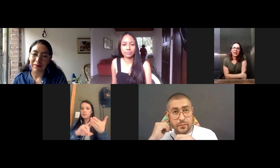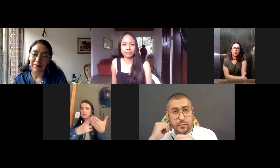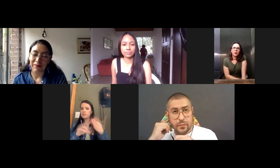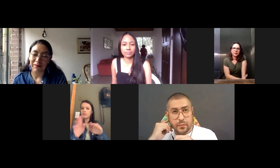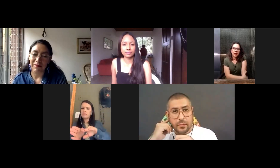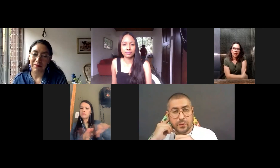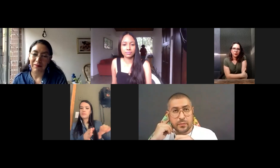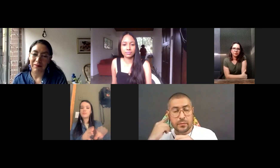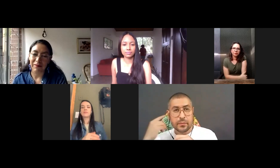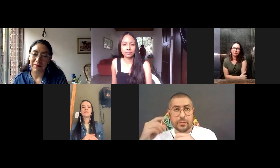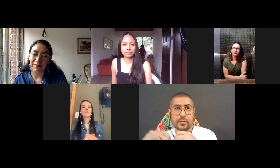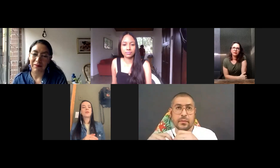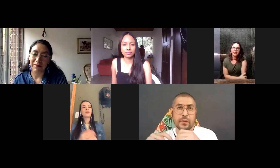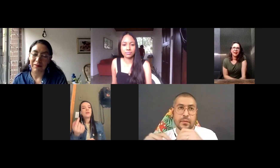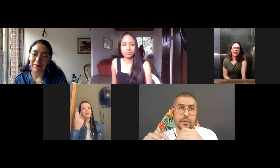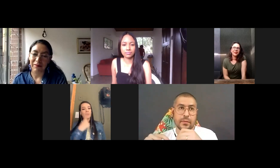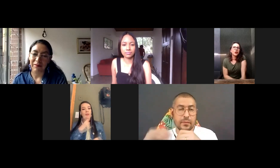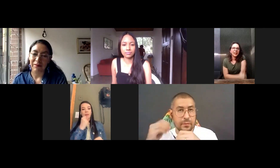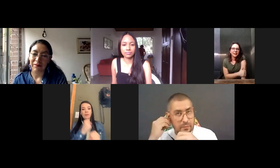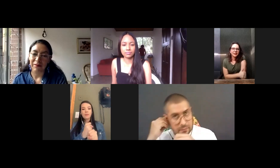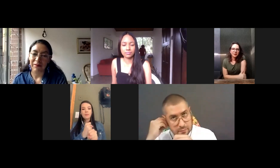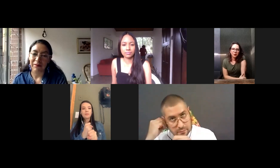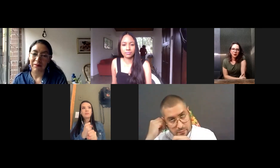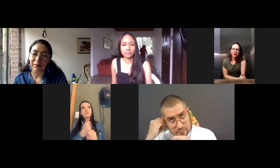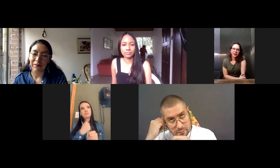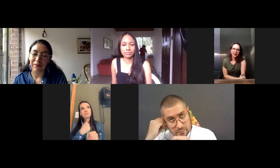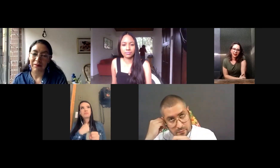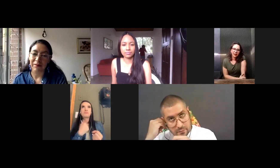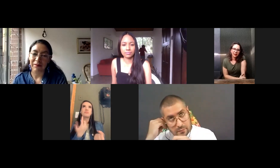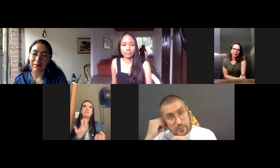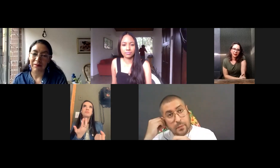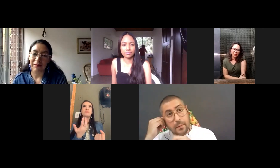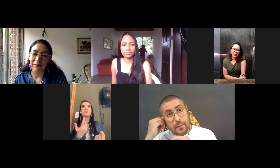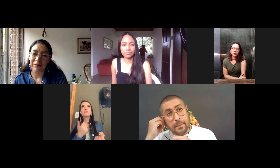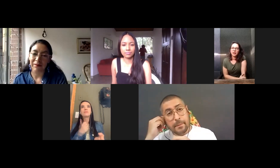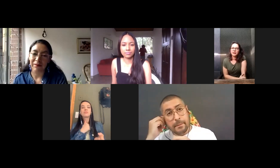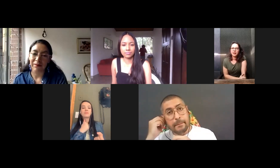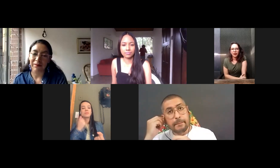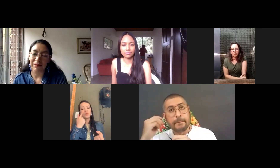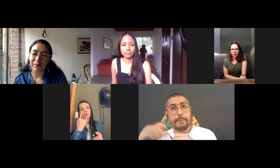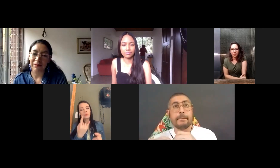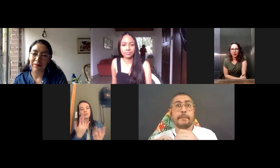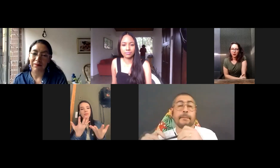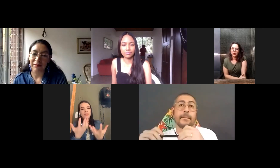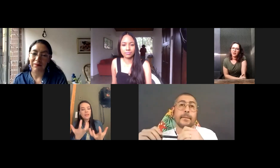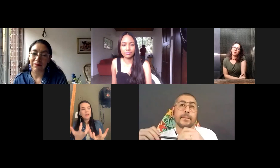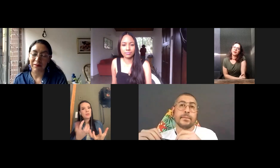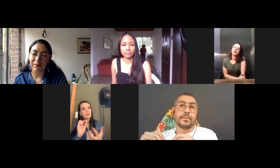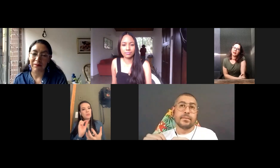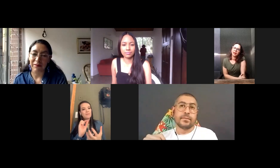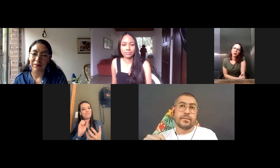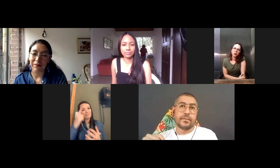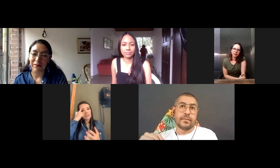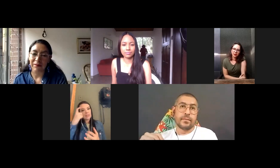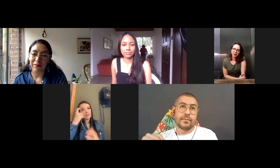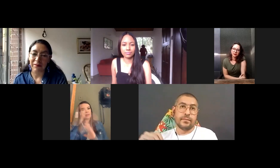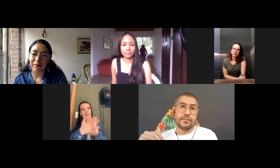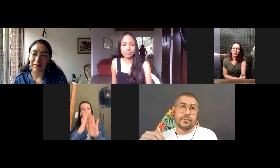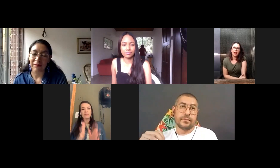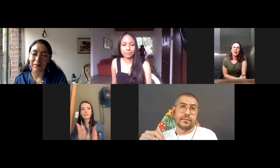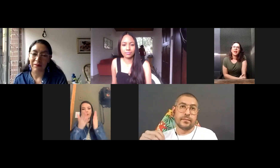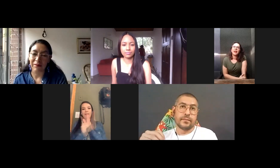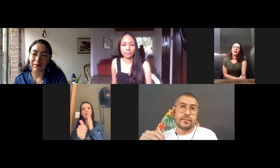el año pasado, yo quería también como asumir ese reto de mejorar mi nivel de lengua de